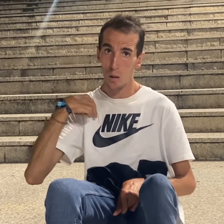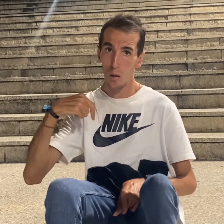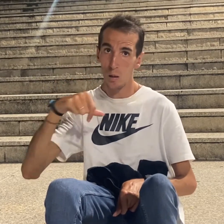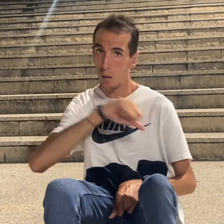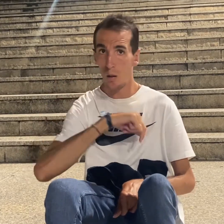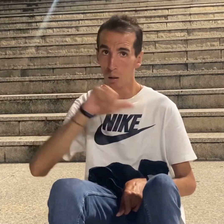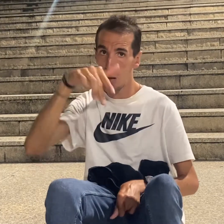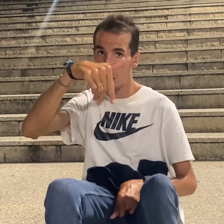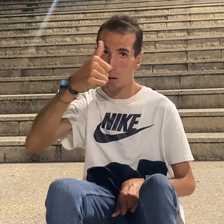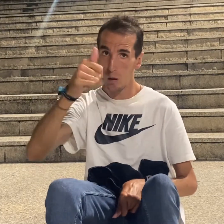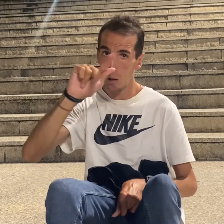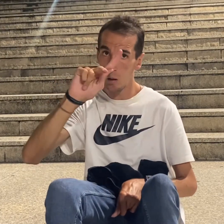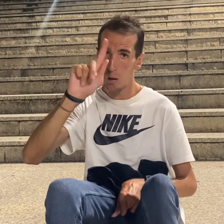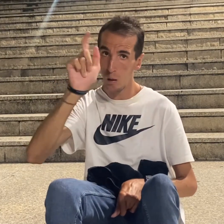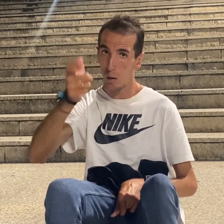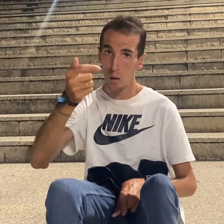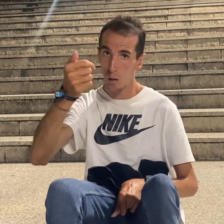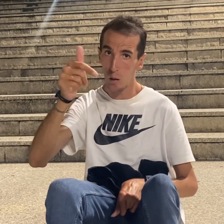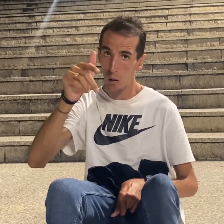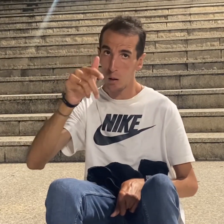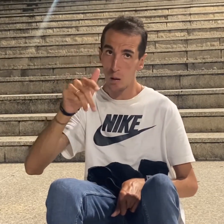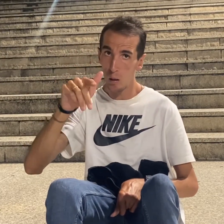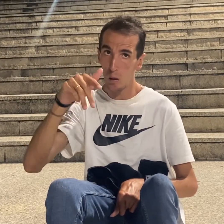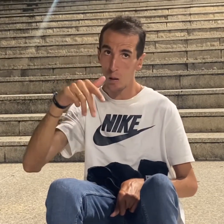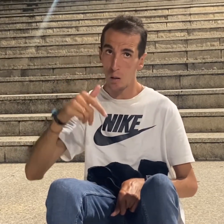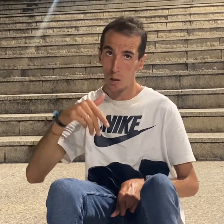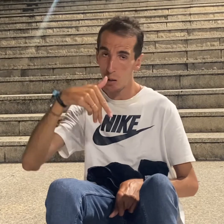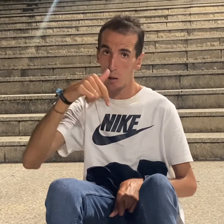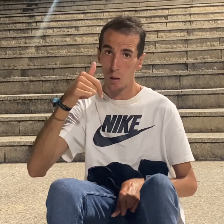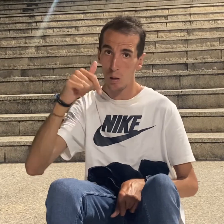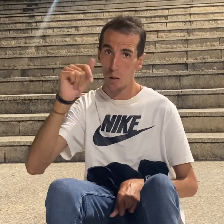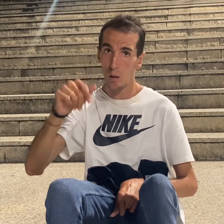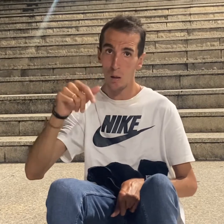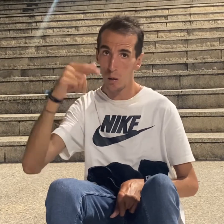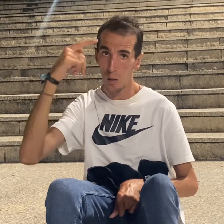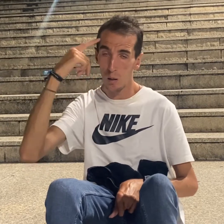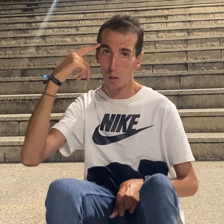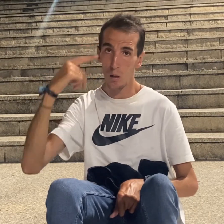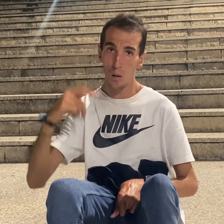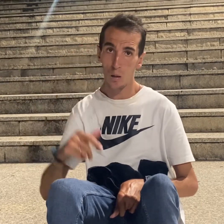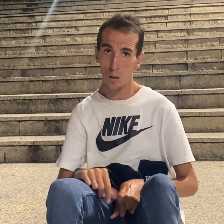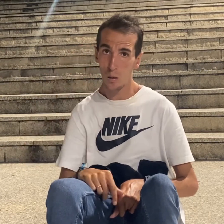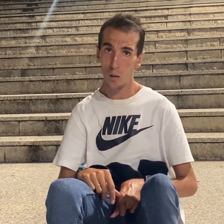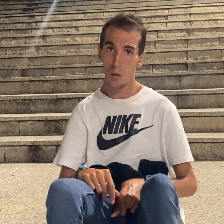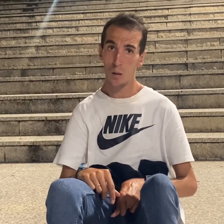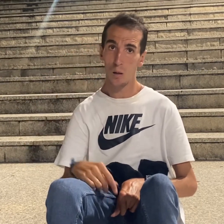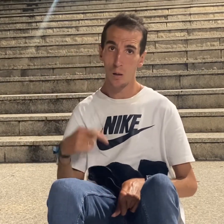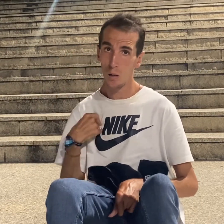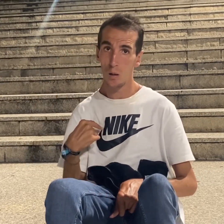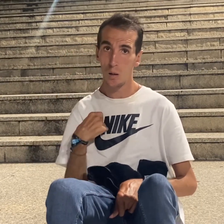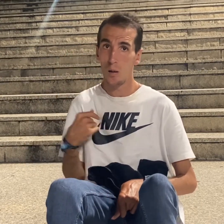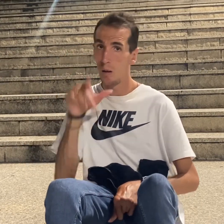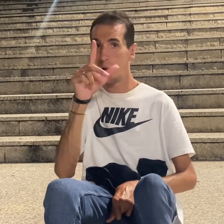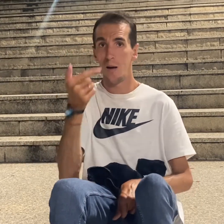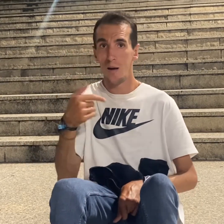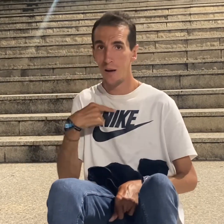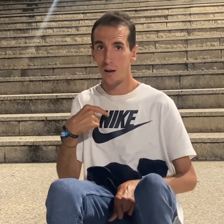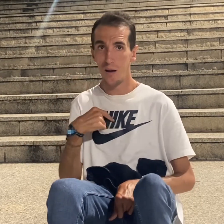visca la cursa de marxa per la paràlisi cerebral, que és la cursa dels meus somnis. I